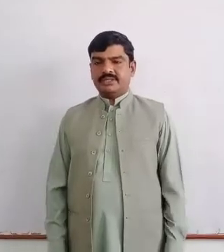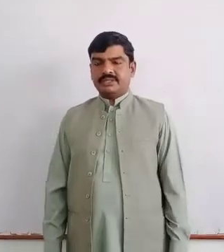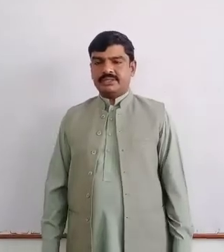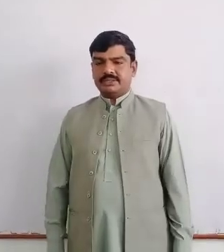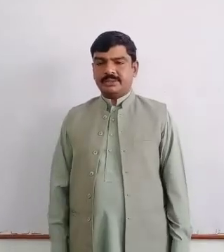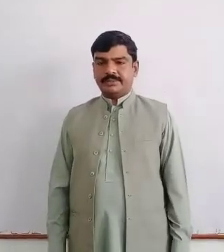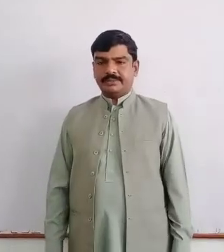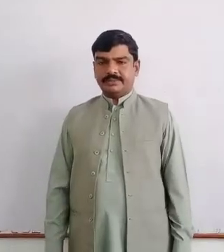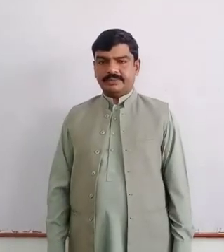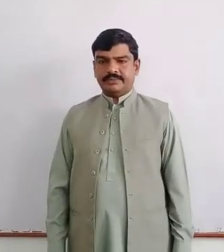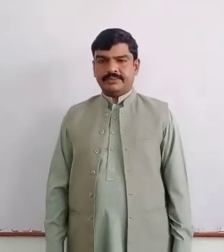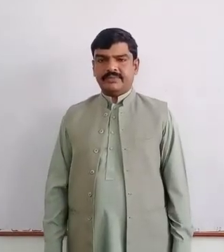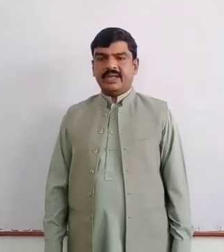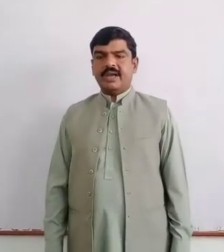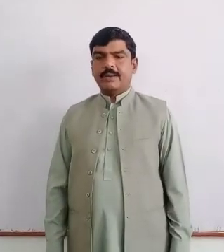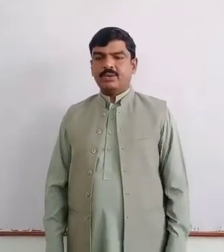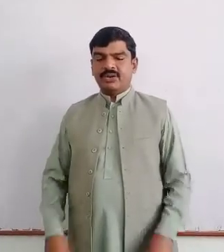एजेंसी जी। आमदोरफ्त, आमदोरफ्त,